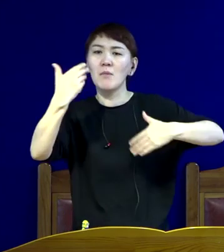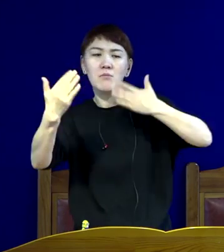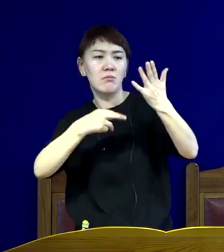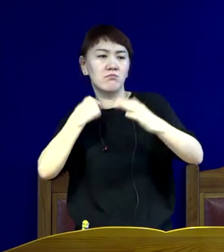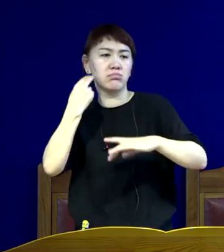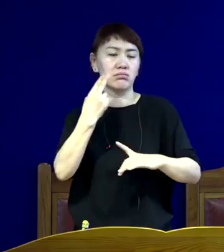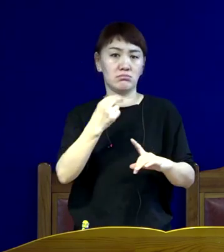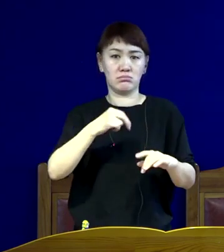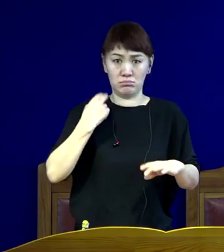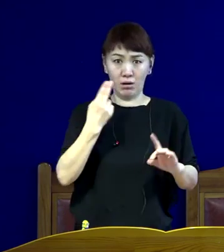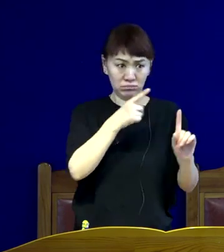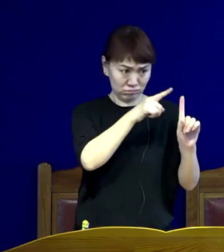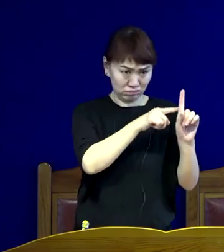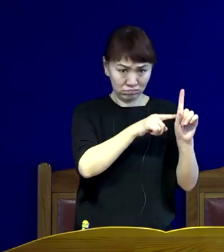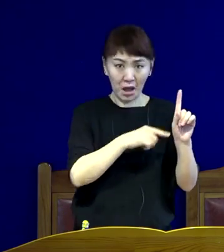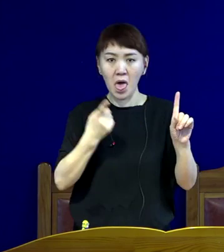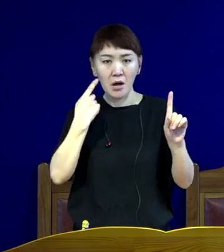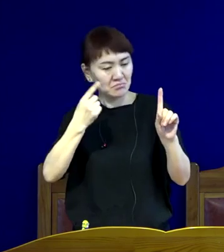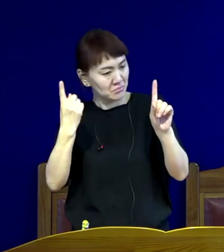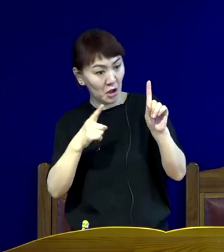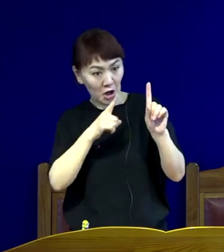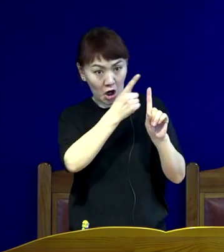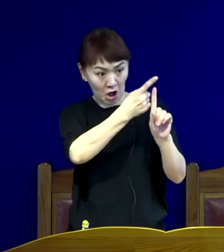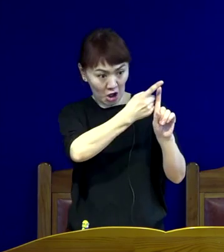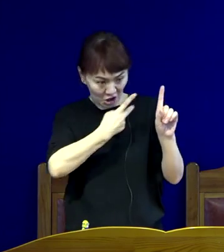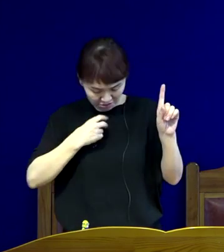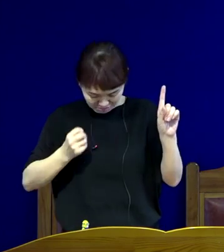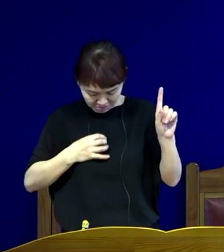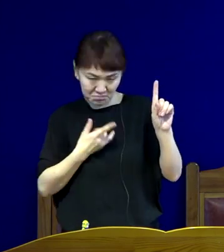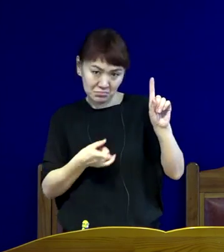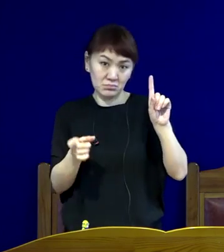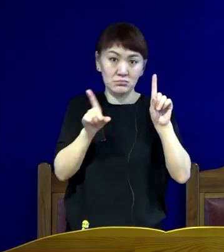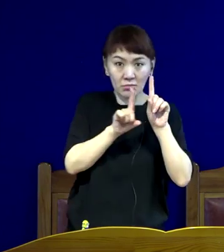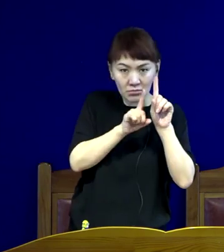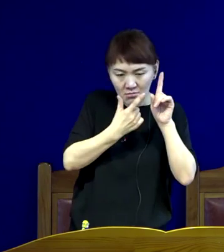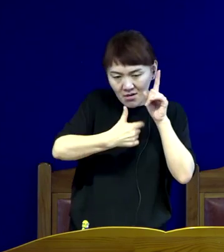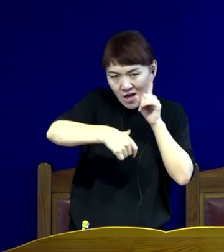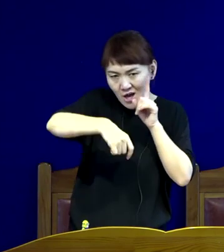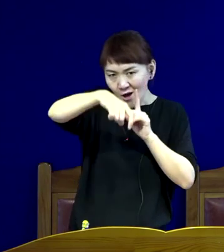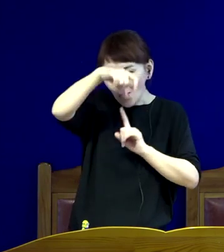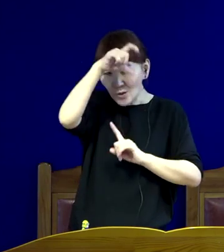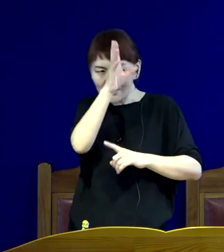гэсэн. Тэгэхээр эхнэр хүн мэрэгэн ухаантай туслагч болох